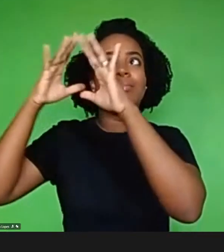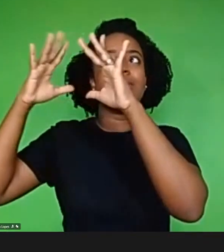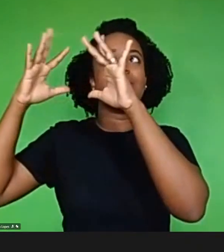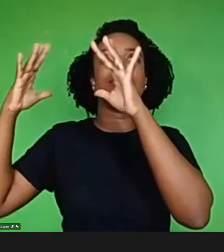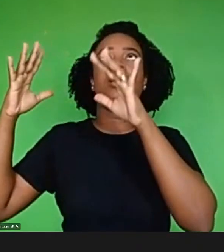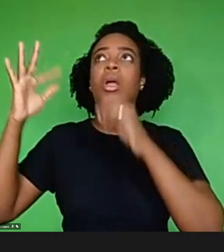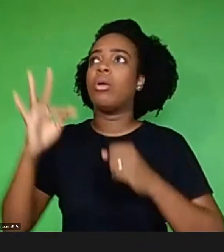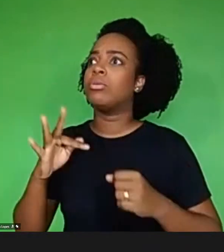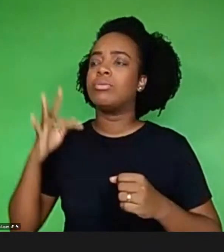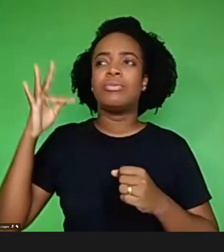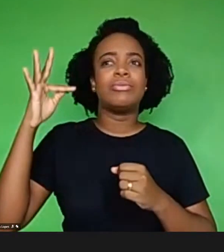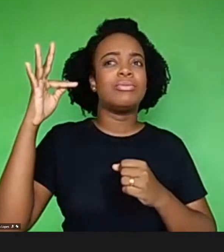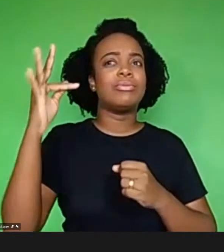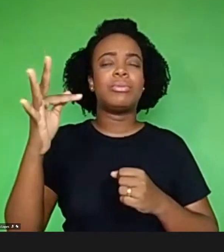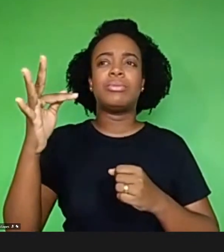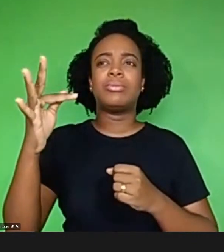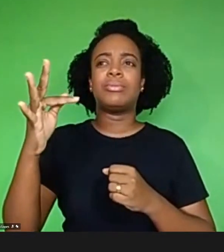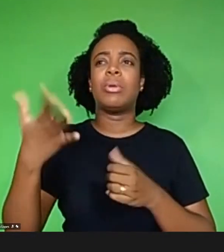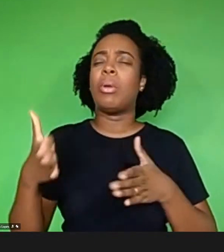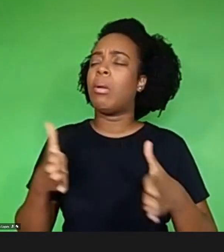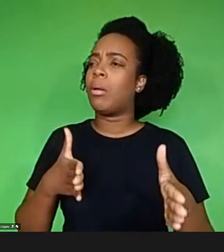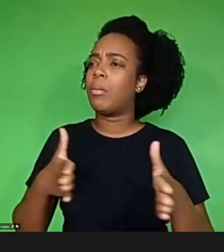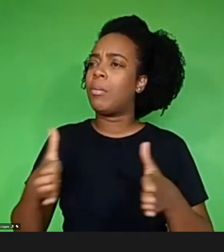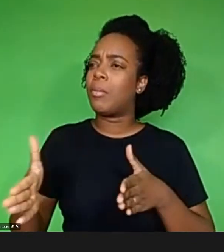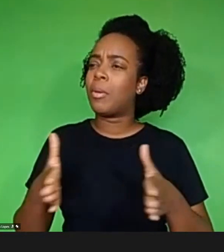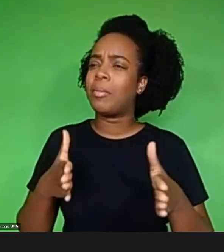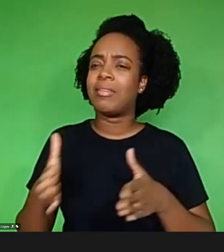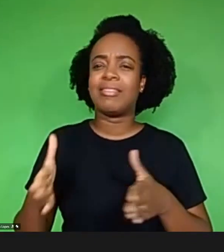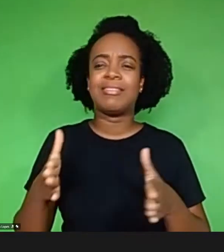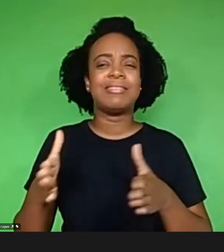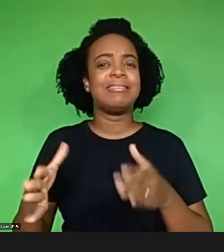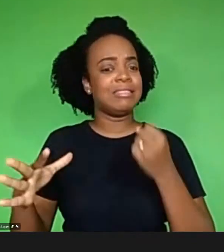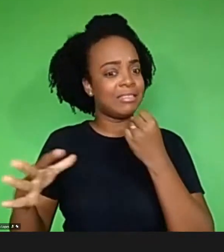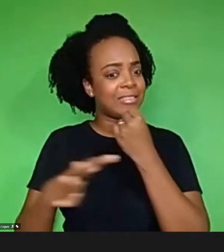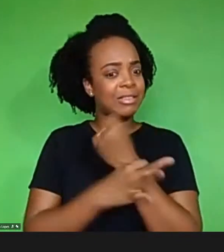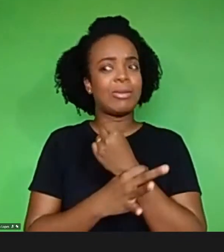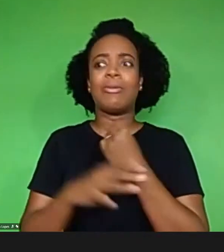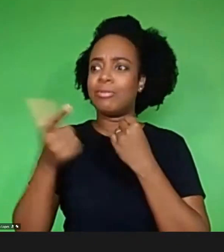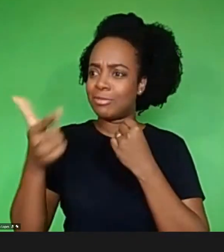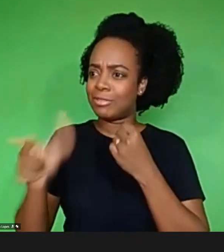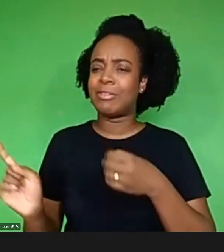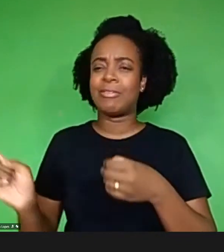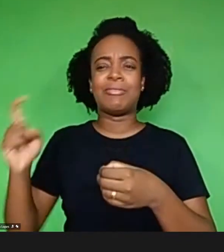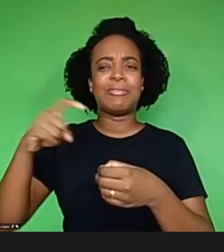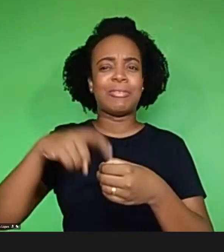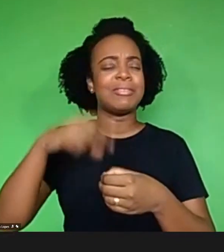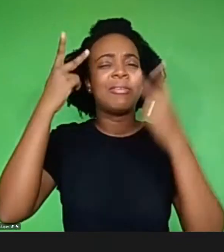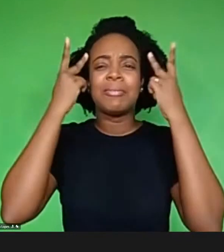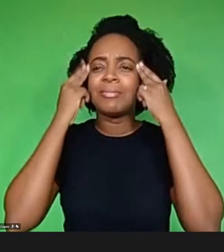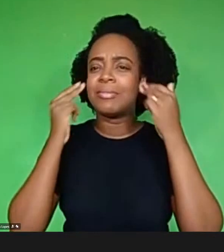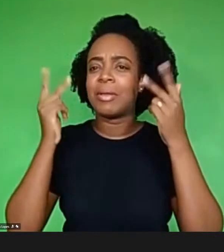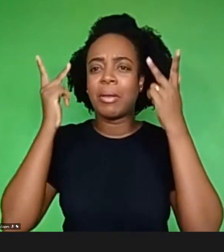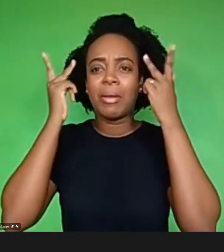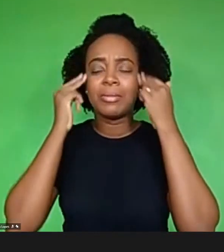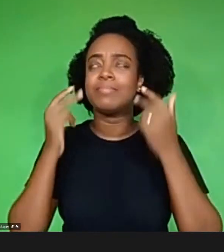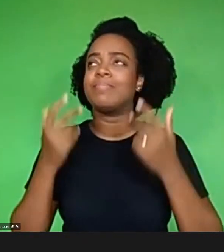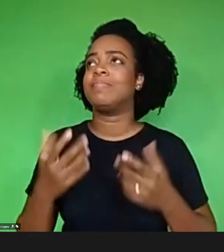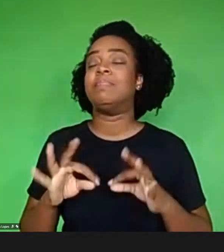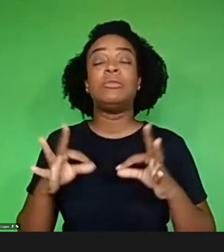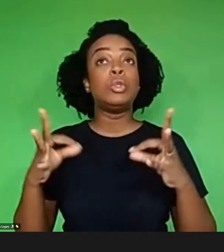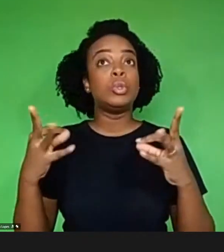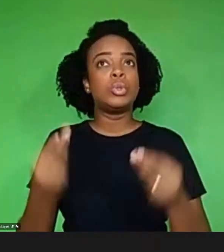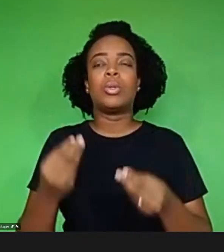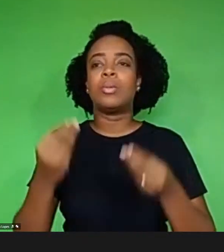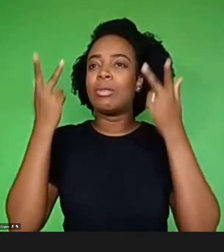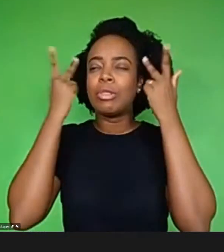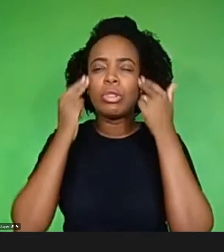momento onde a gente pode outra vez tratar com normalidade, né? A normalidade é uma coisa que eu acho que é desejada por